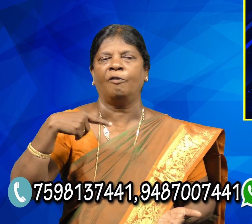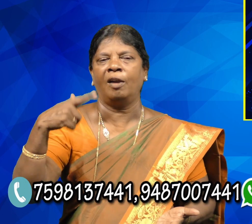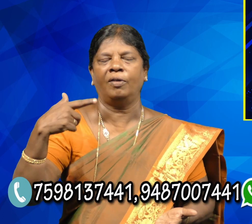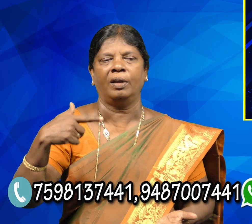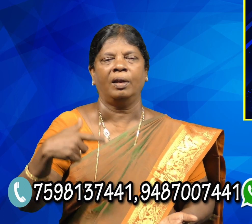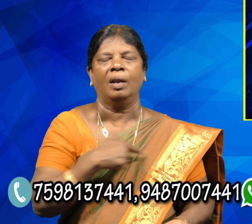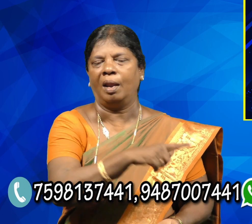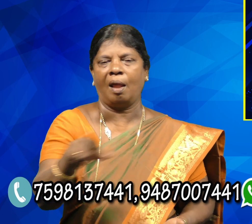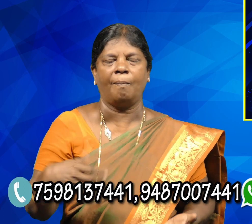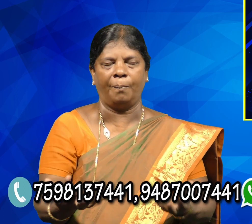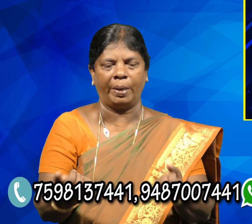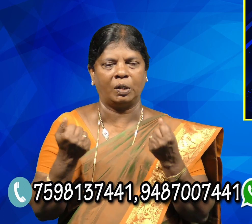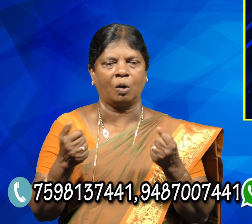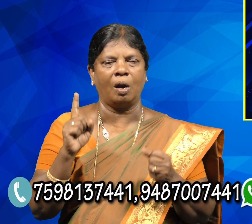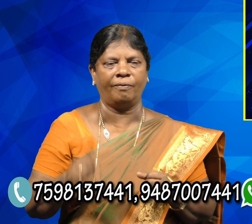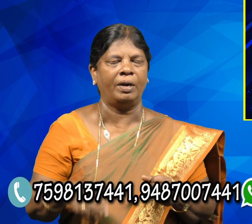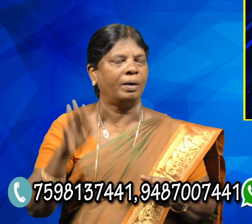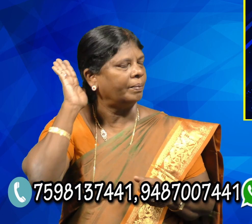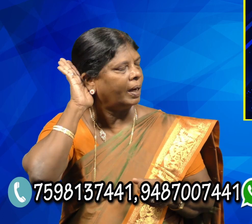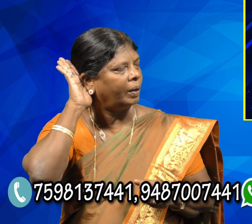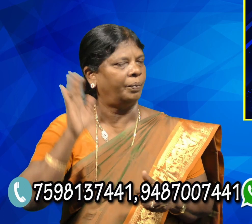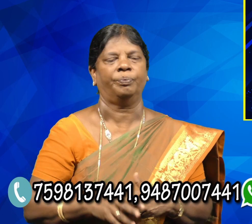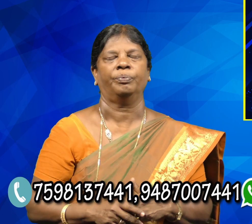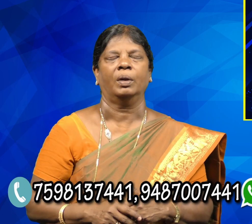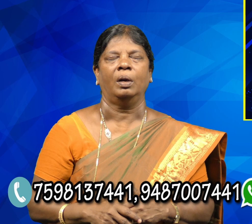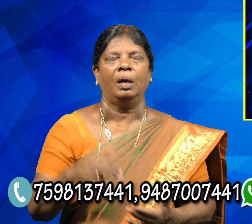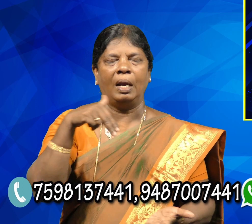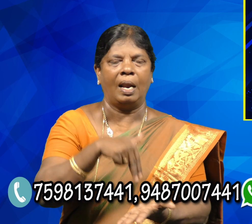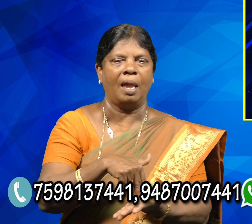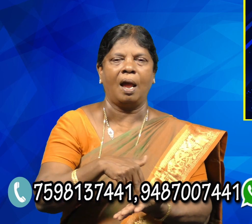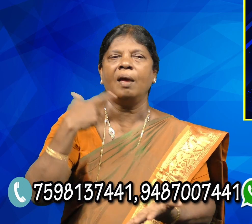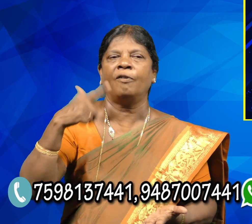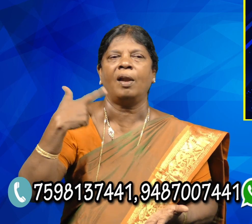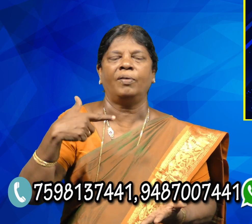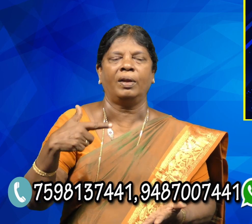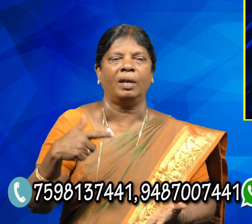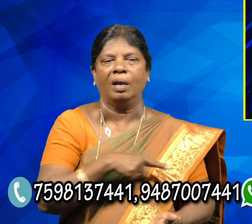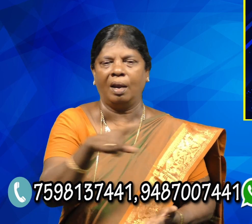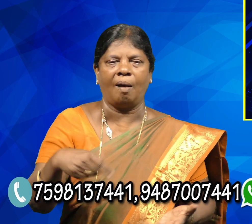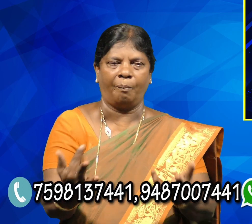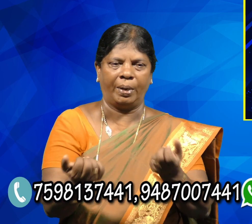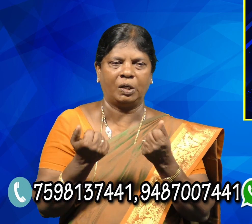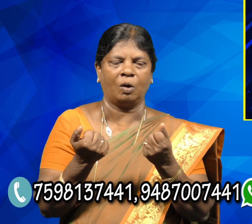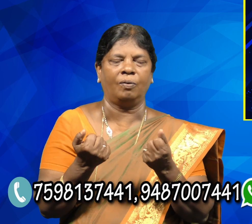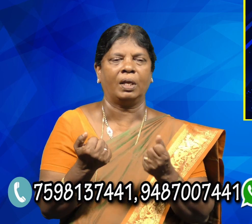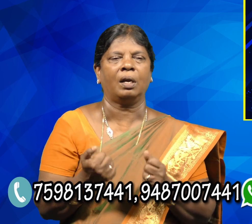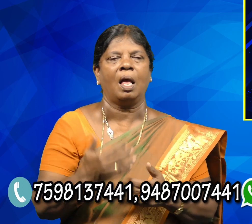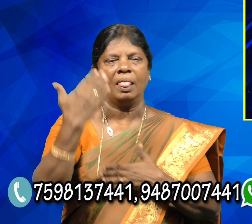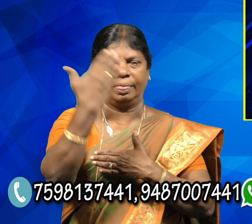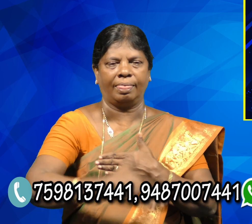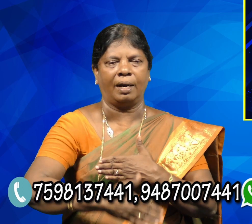வாழ்வை நாம் பெற்றுக்கொள்ள வேண்டும் என்று கேட்டோம். நிலையான வாழ்வை நாம்